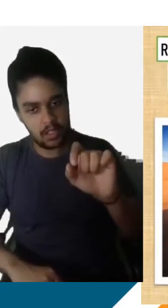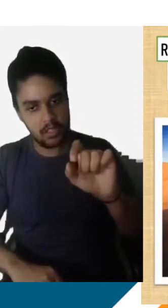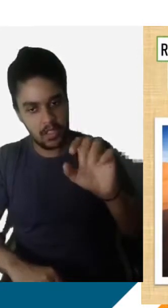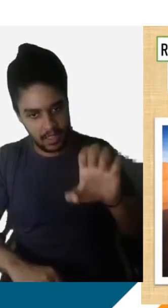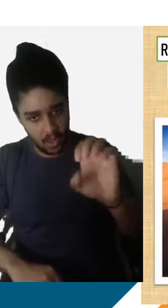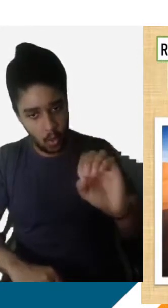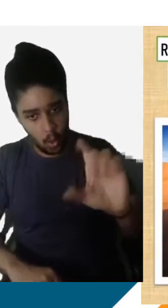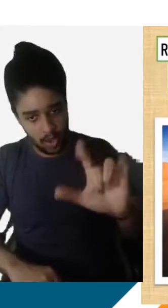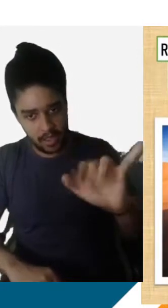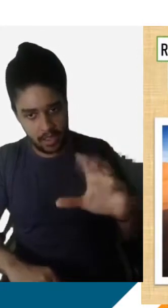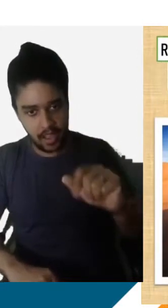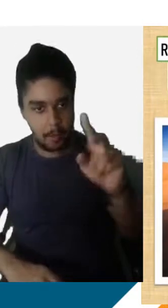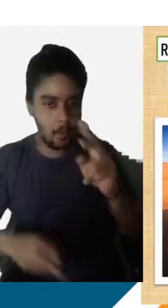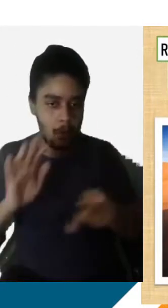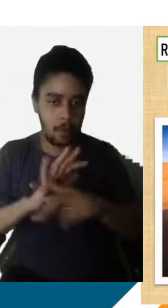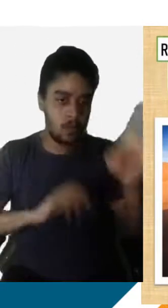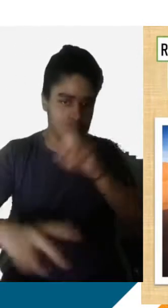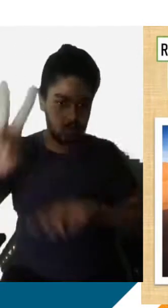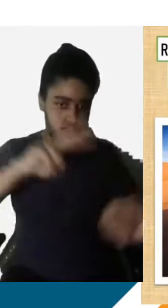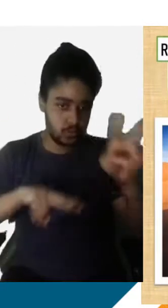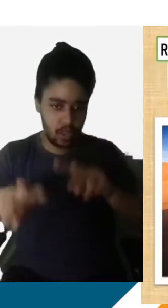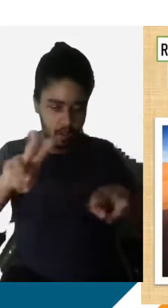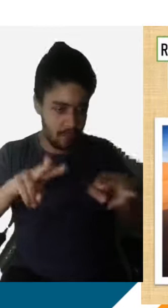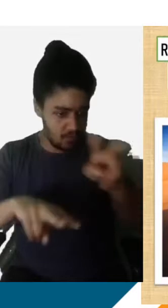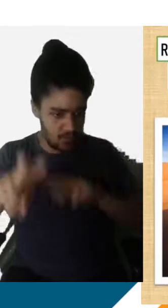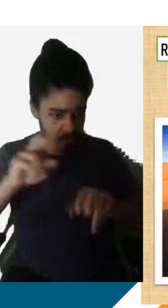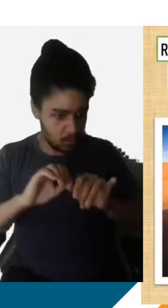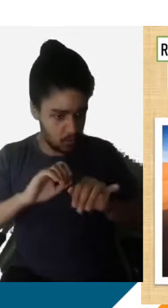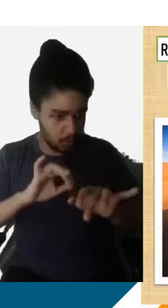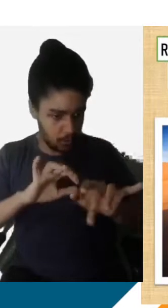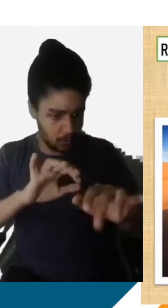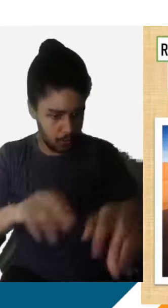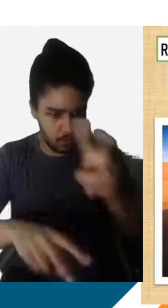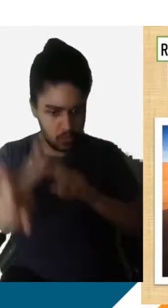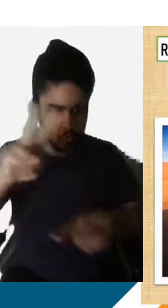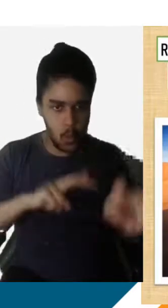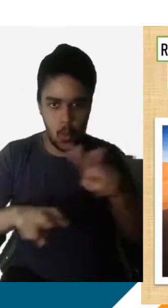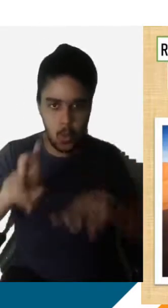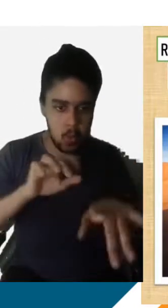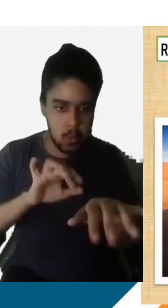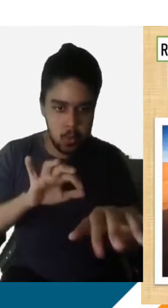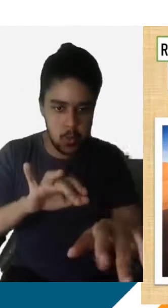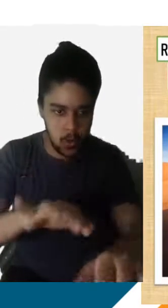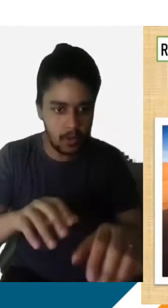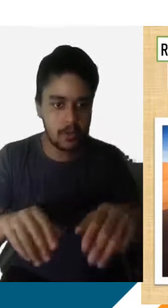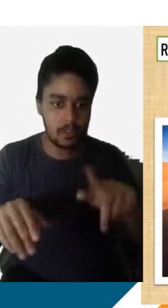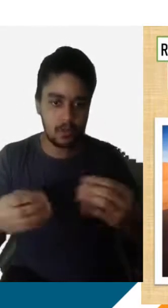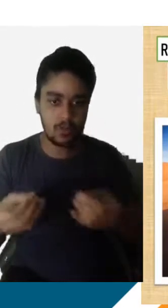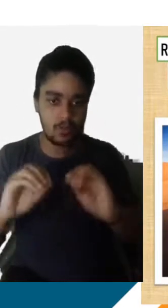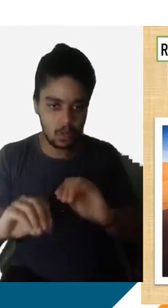pela ação dos ventos. Os ventos, como transportadores de sedimentos, grãos,